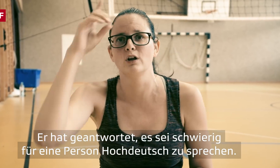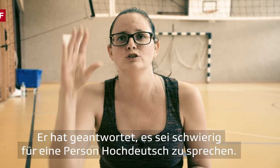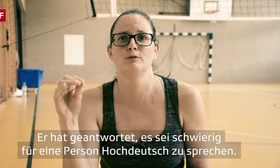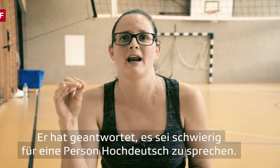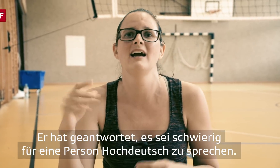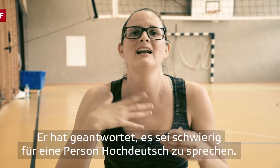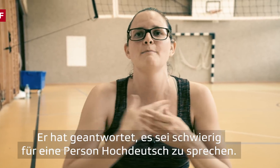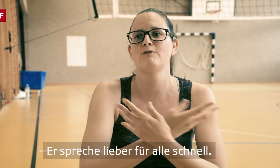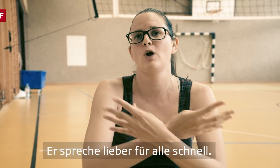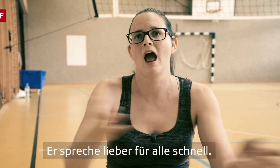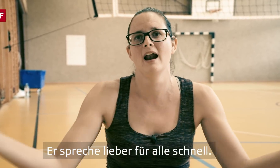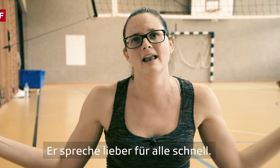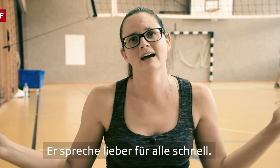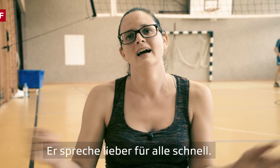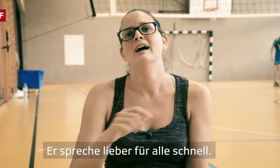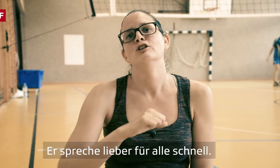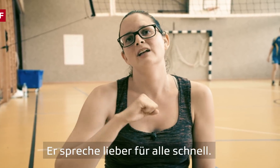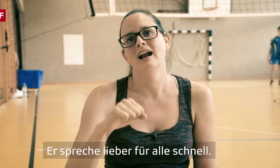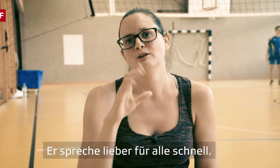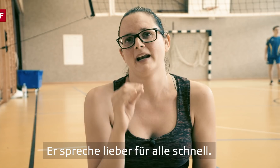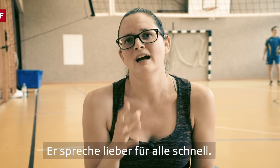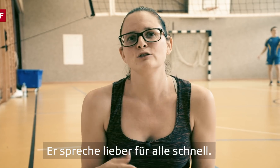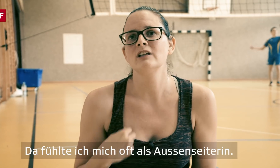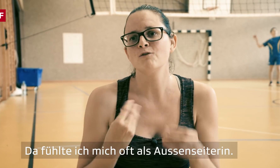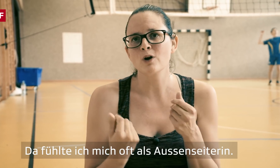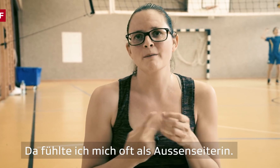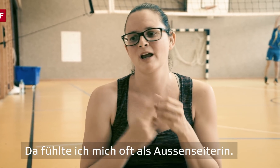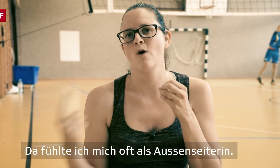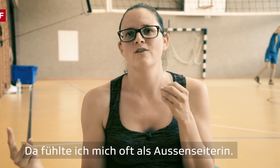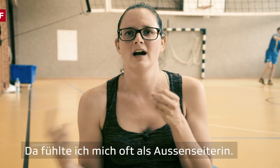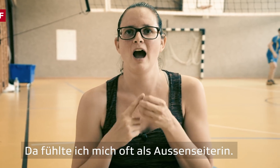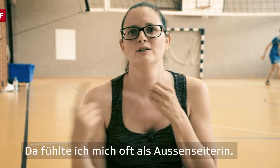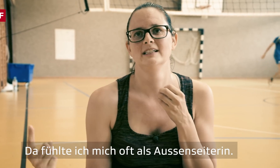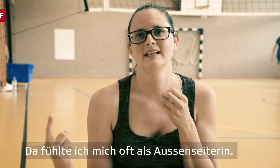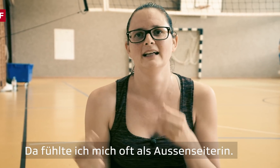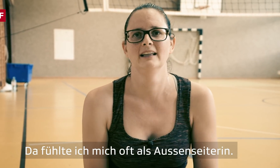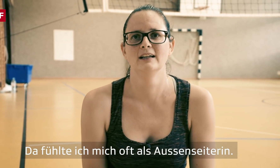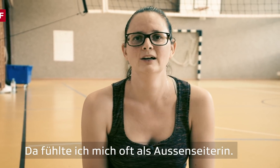Hochdeutsch zu sprechen, lieber für alle schnell sprechen. Und da fühle ich mich auch aus den Seiten.